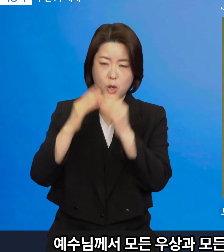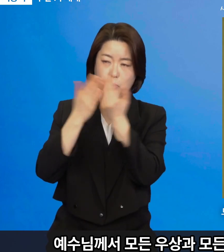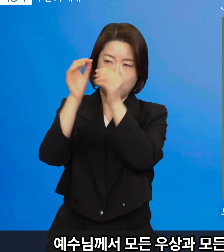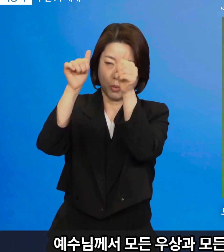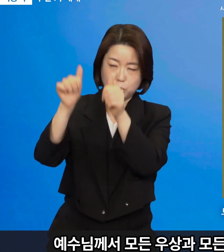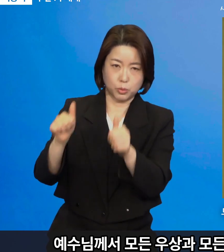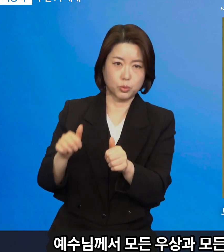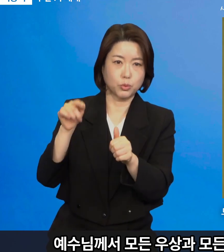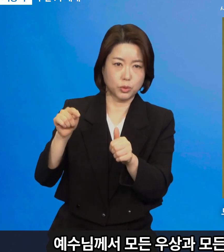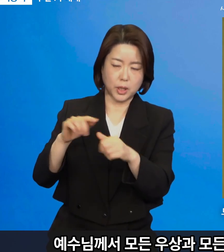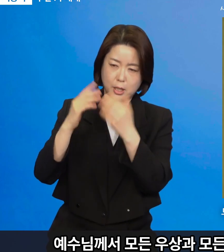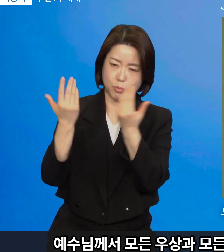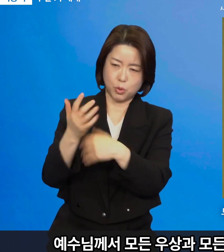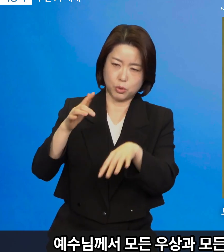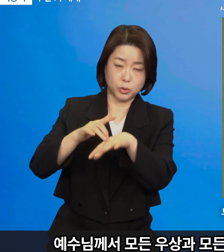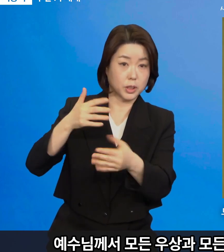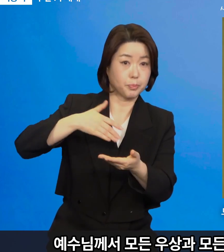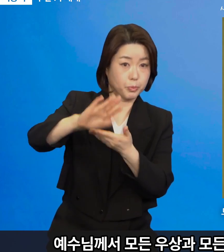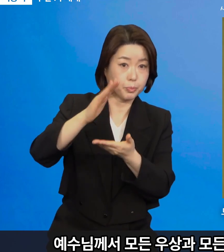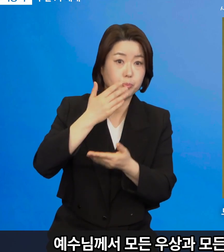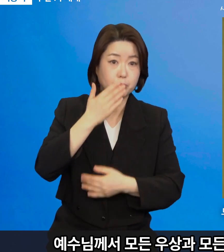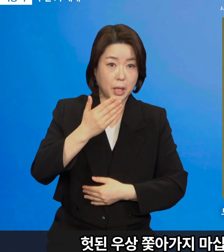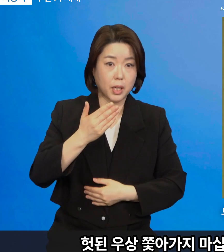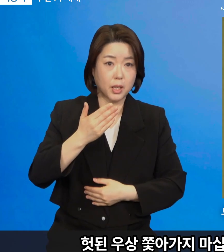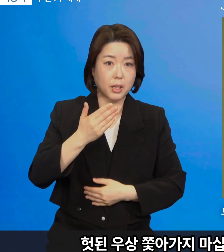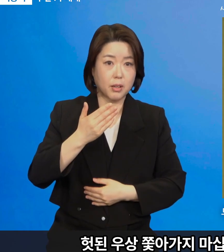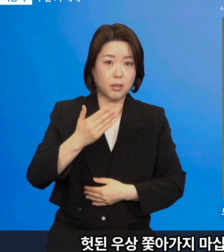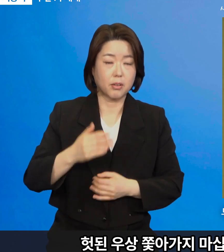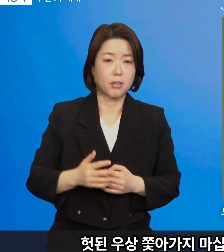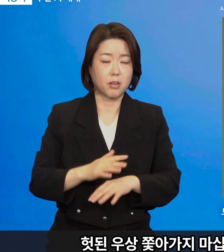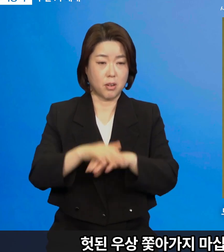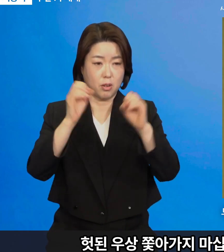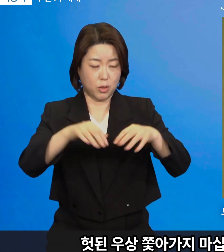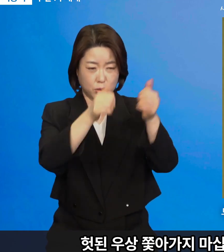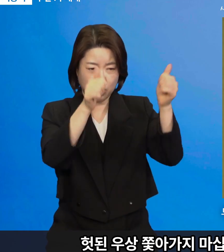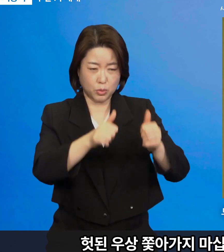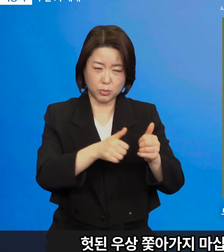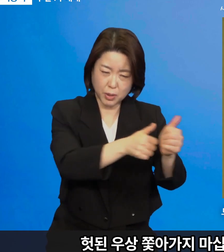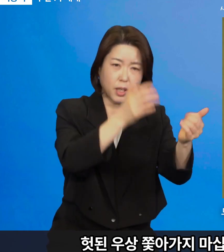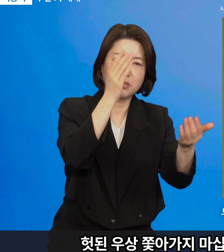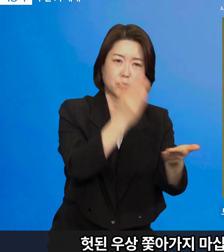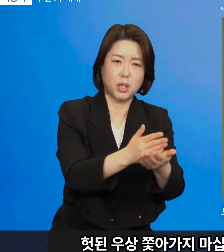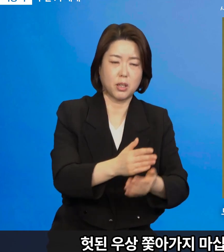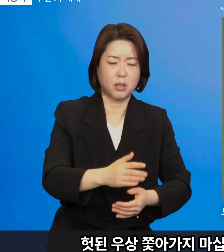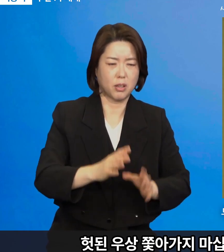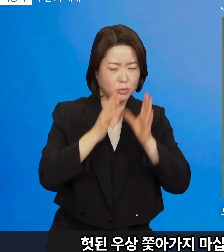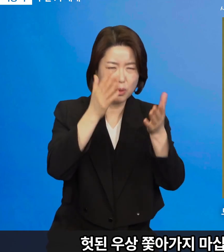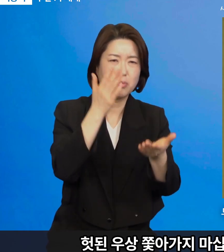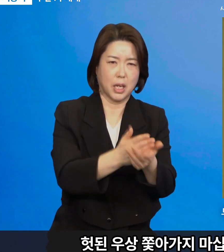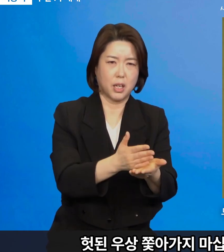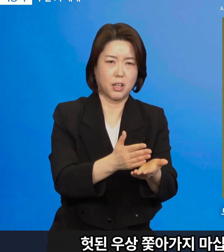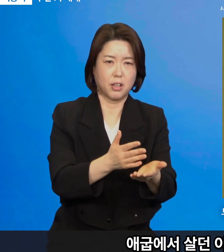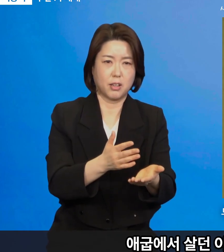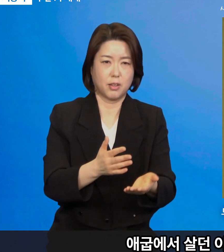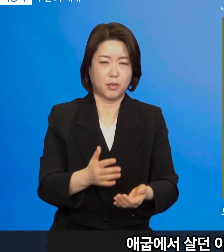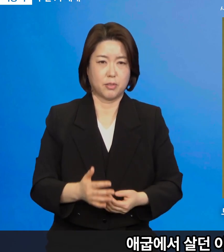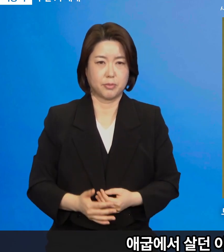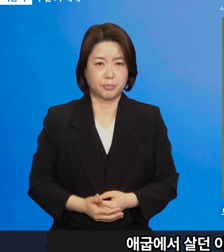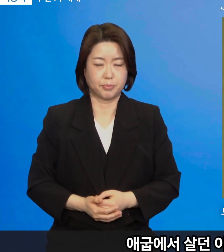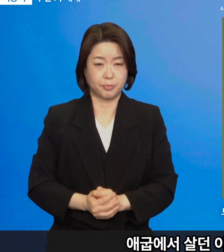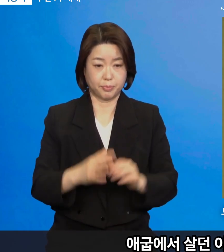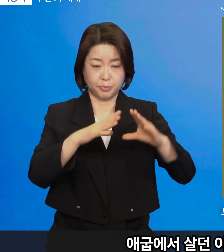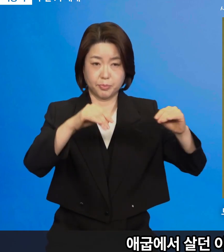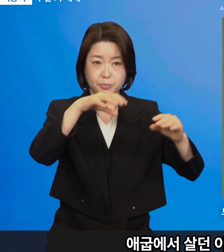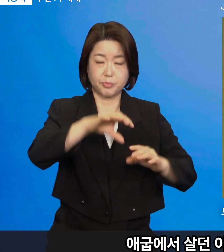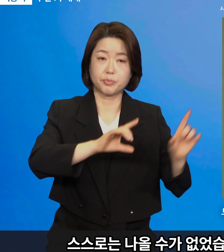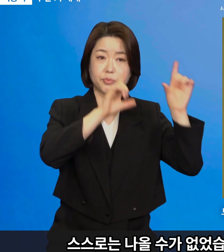우상과 모든 귀신을 쫓아내신다는 거예요. 헛된 우상 쫓아가지 마십시오. 여러분 속지 마세요. 애굽에 살던